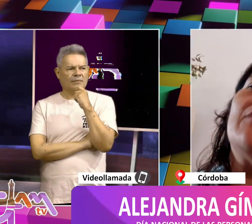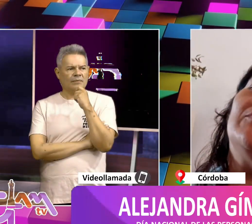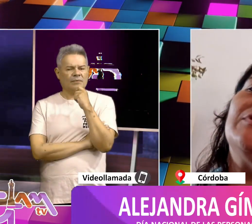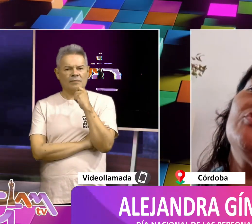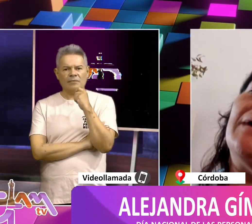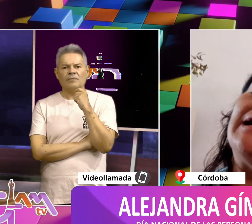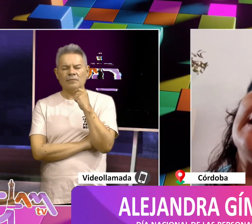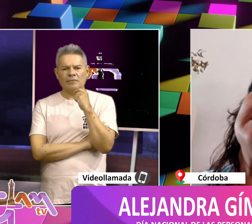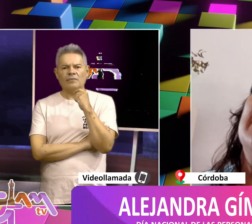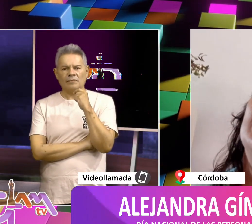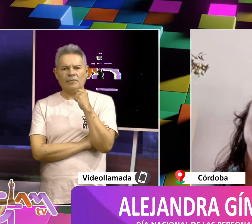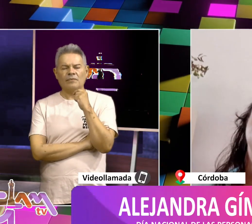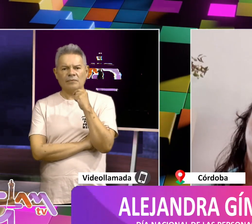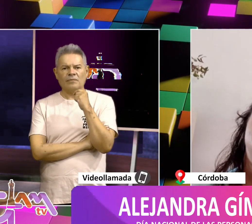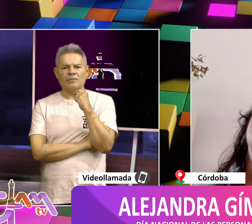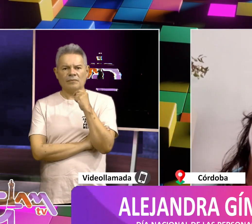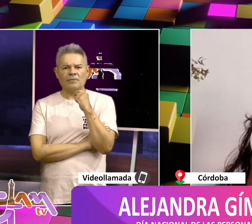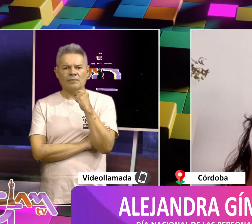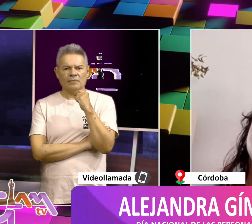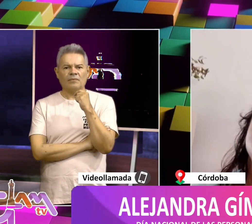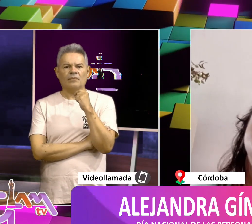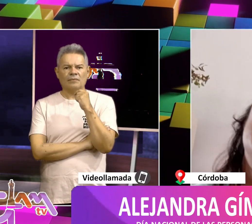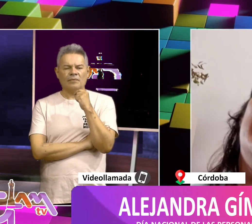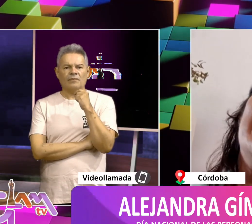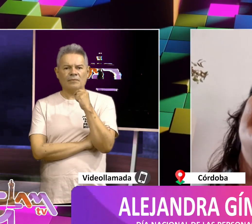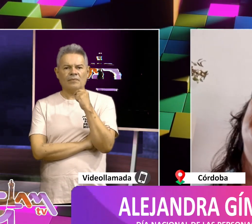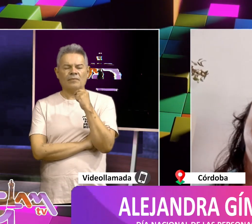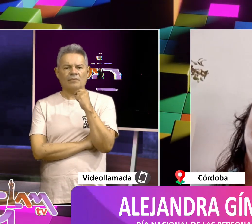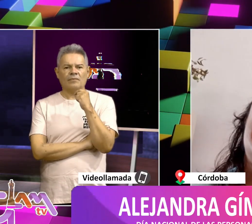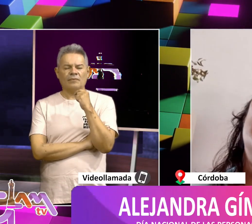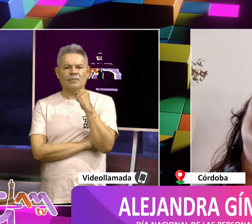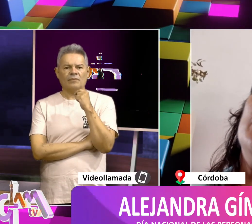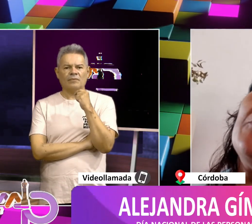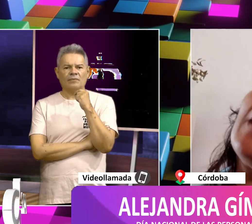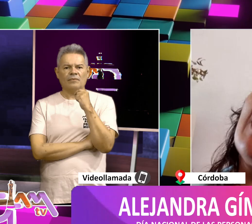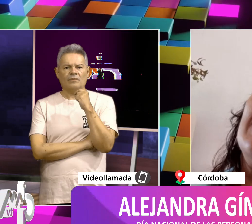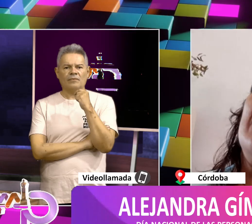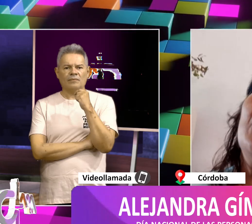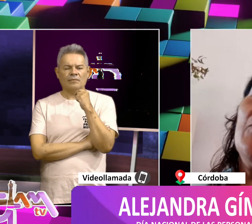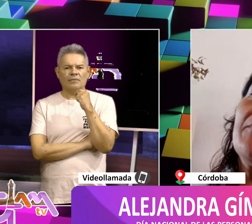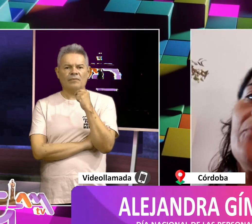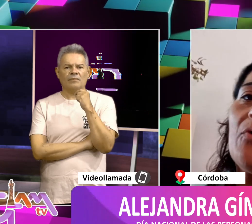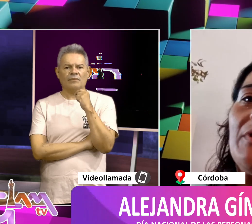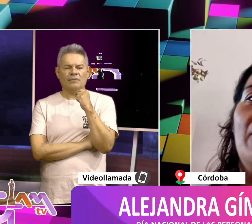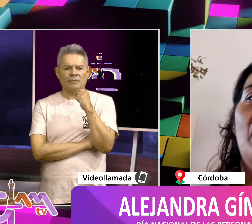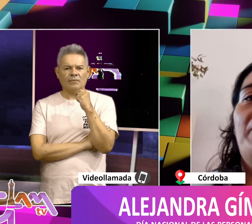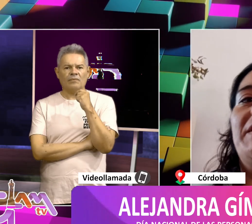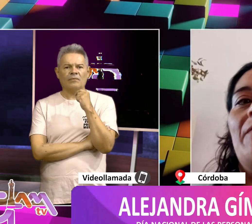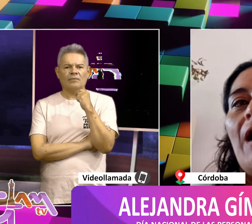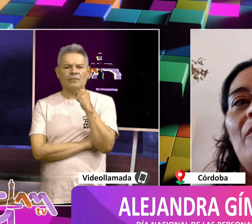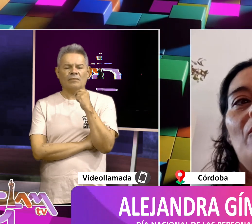y es cuando ellos van creciendo que uno va encontrando las trabas, porque a donde uno va, a un lugar